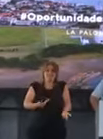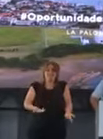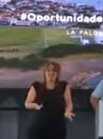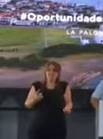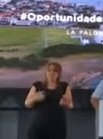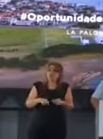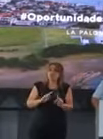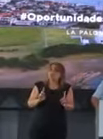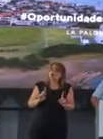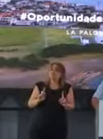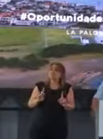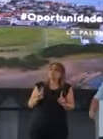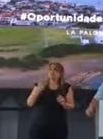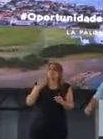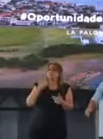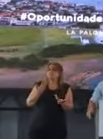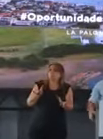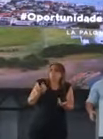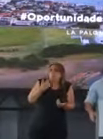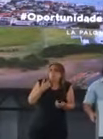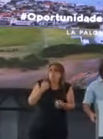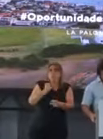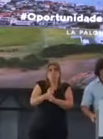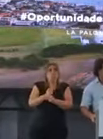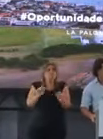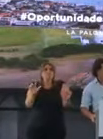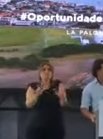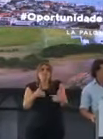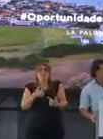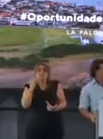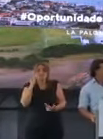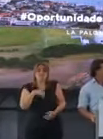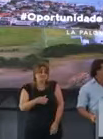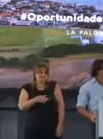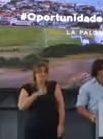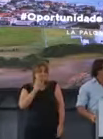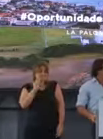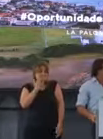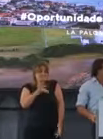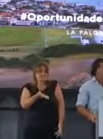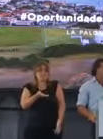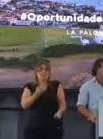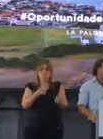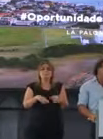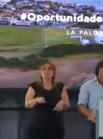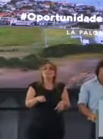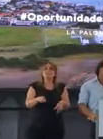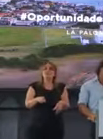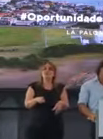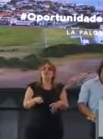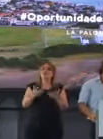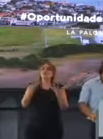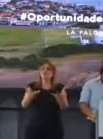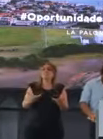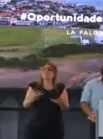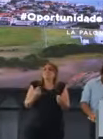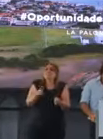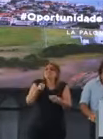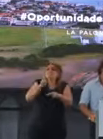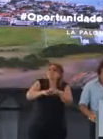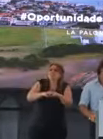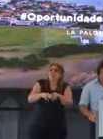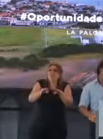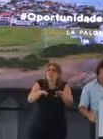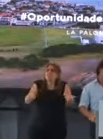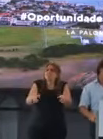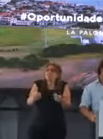Y yo no soy mediático. No, también me queda claro. Y yo, claro, el tipo estaba tratando de entender qué hacía yo sentado en una mesa